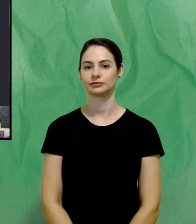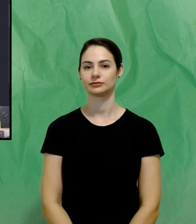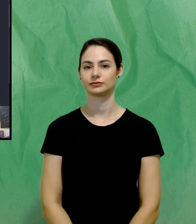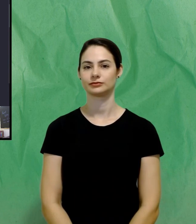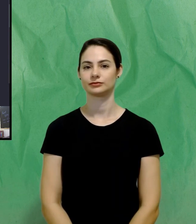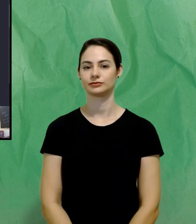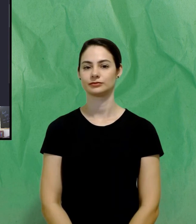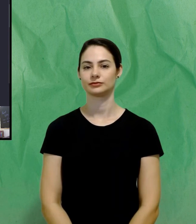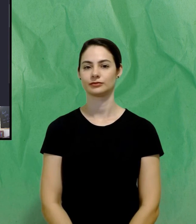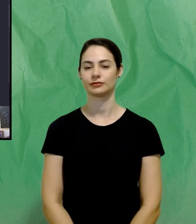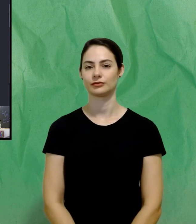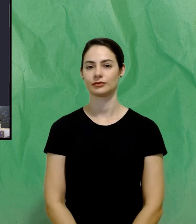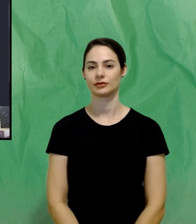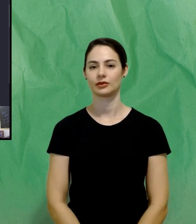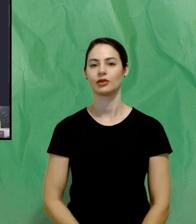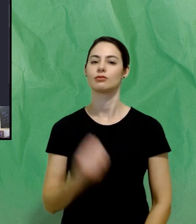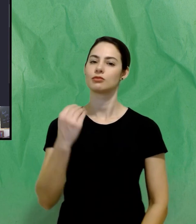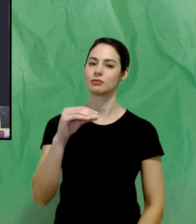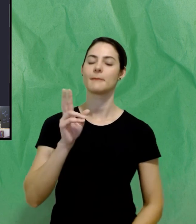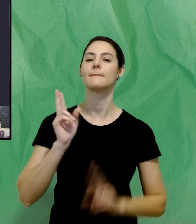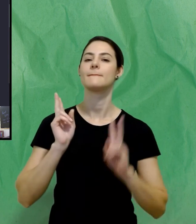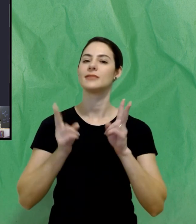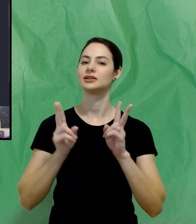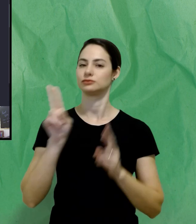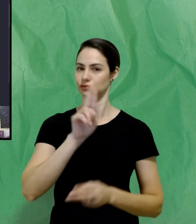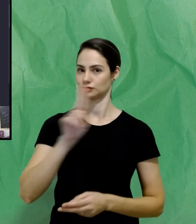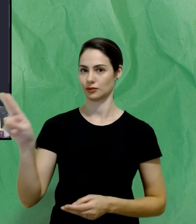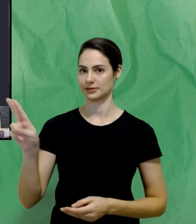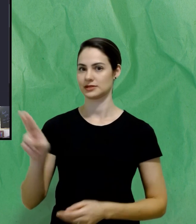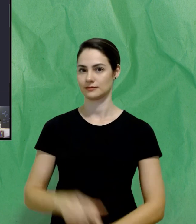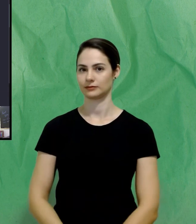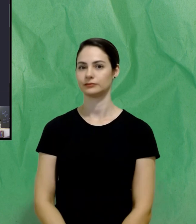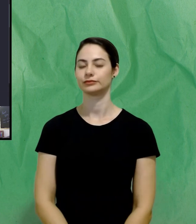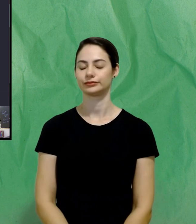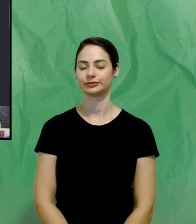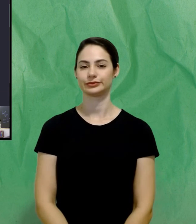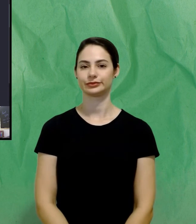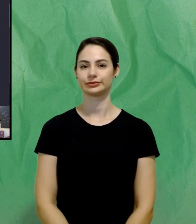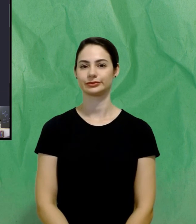Aqui a gente vai pôr o mesmo nome que a gente colocou lá.